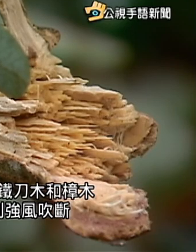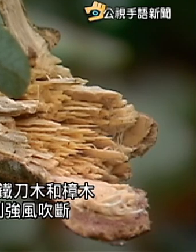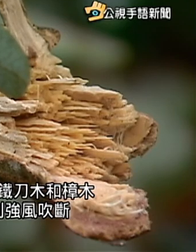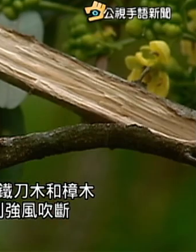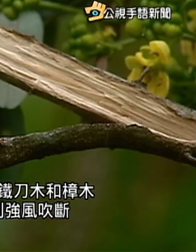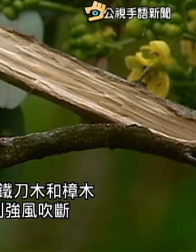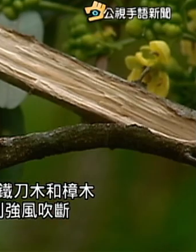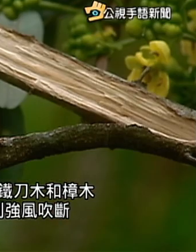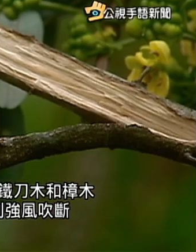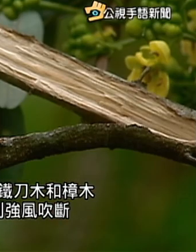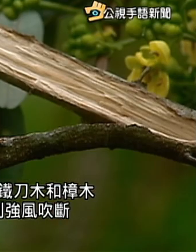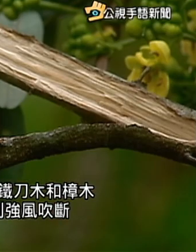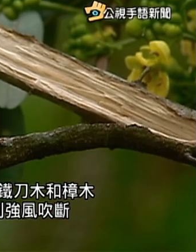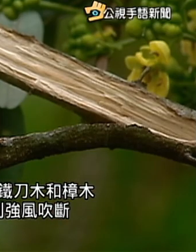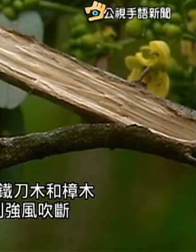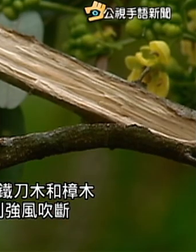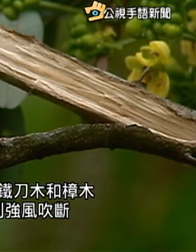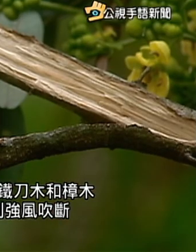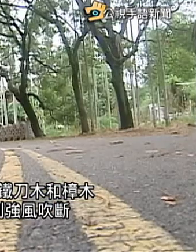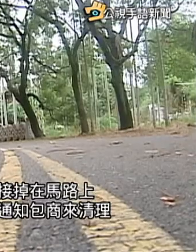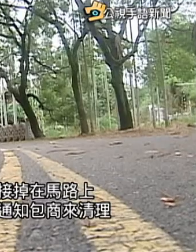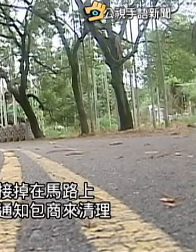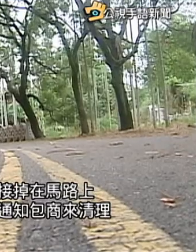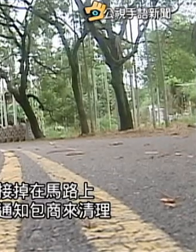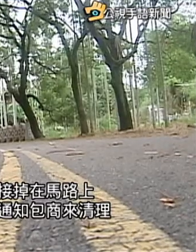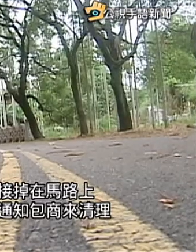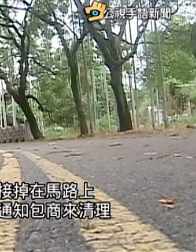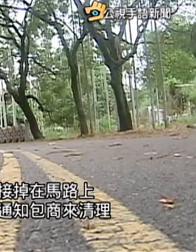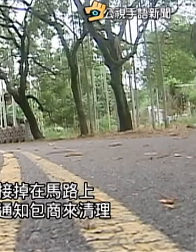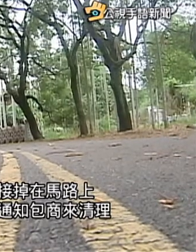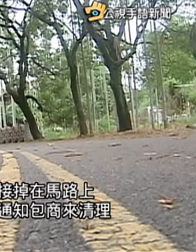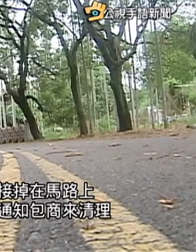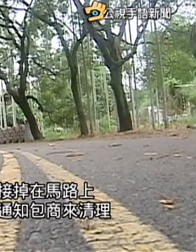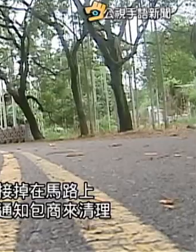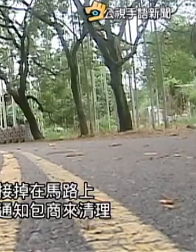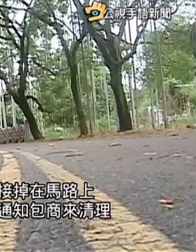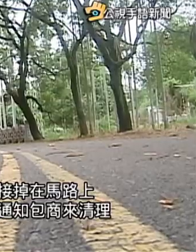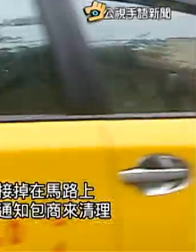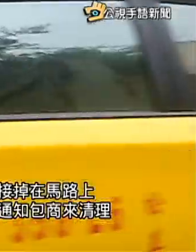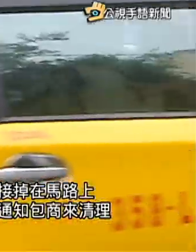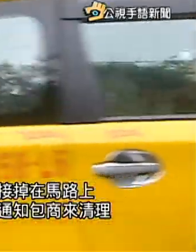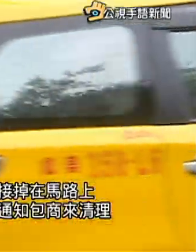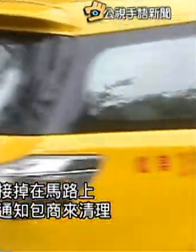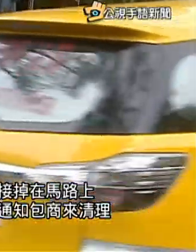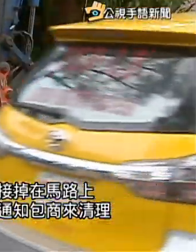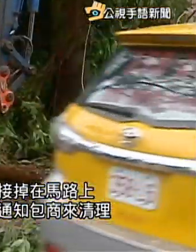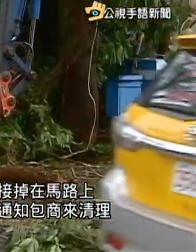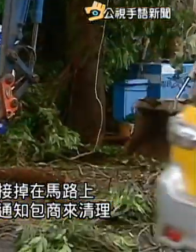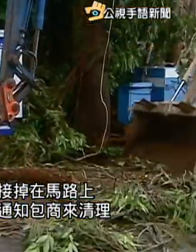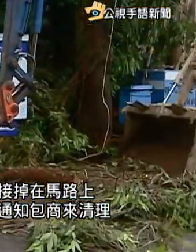樟木都遭到强风吹断，很多就直接掉在马路上。县府也赶紧通知包商来清